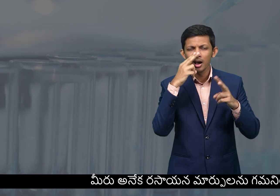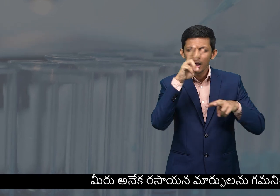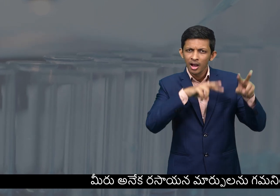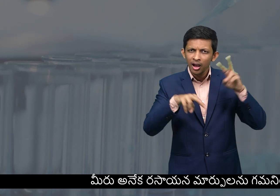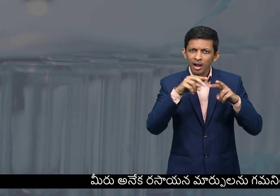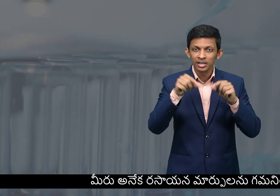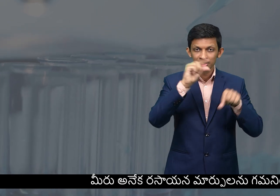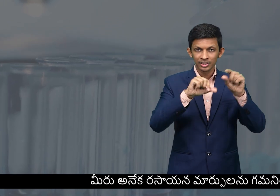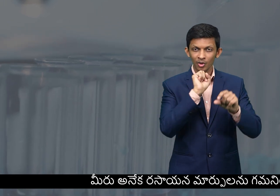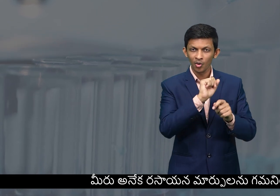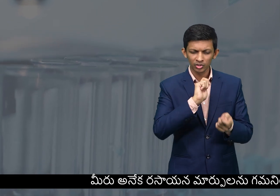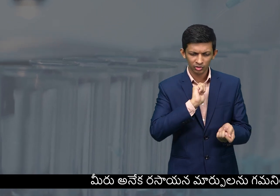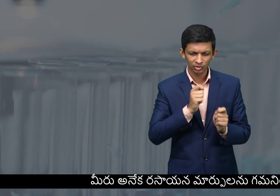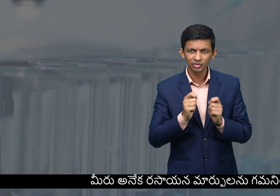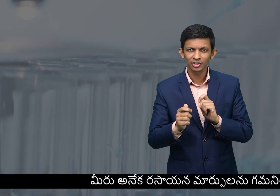మార్పులను గమనించవచ్చు.